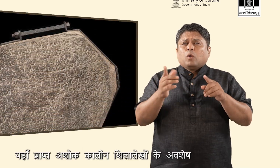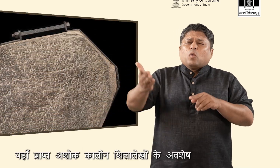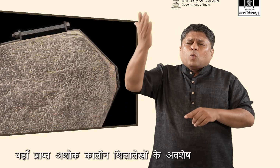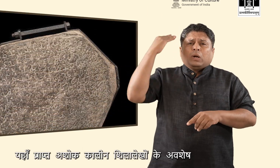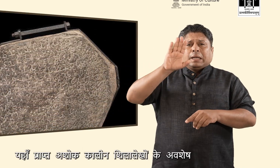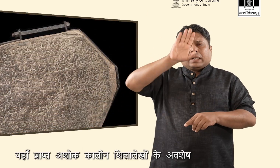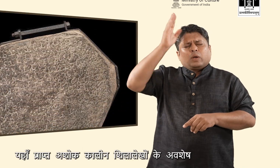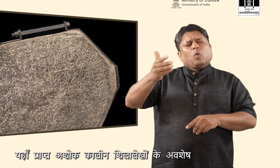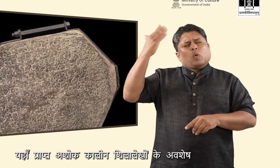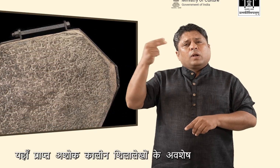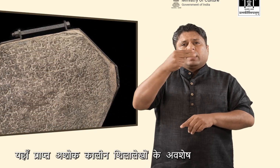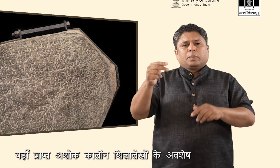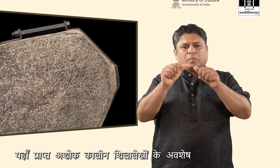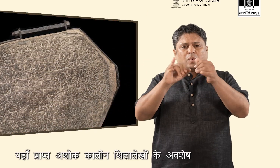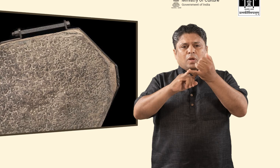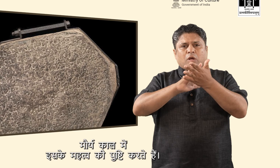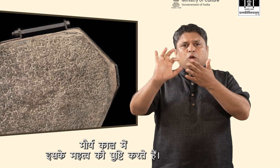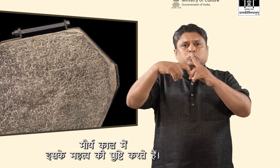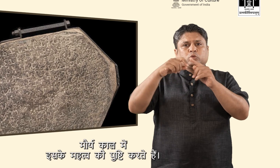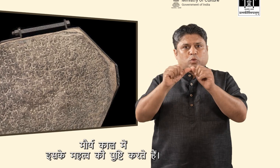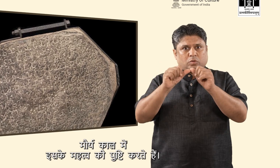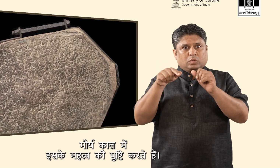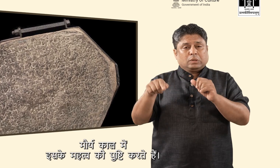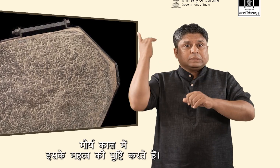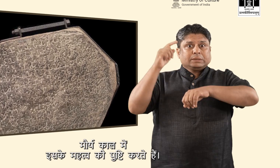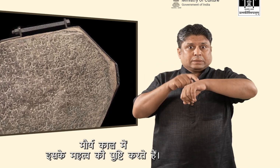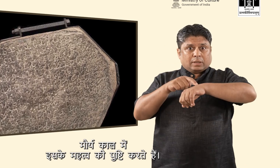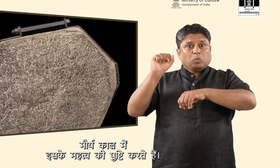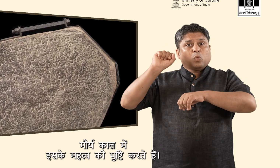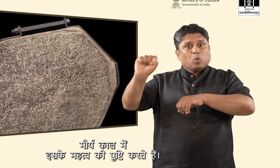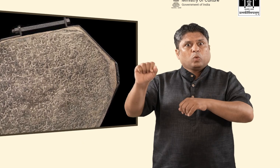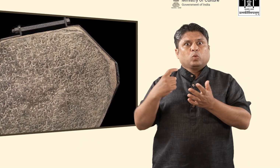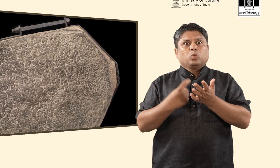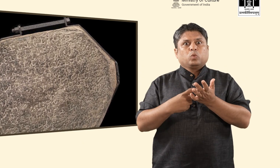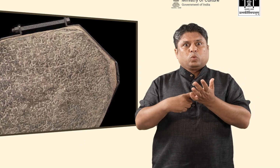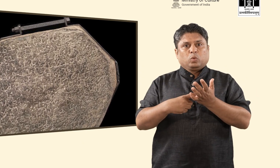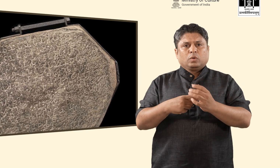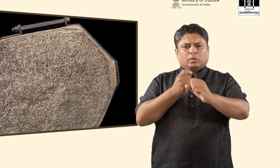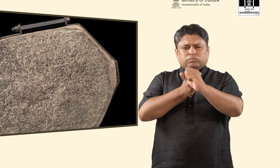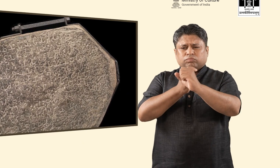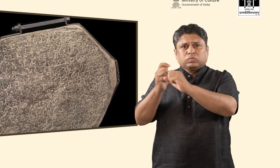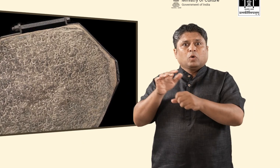यहाँ प्राप्त अशोककालीन शिलालेखों के अवशेष मौर्य काल में इसके महत्व की पुष्टि करते हैं।